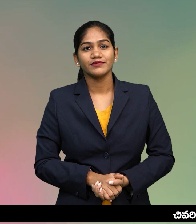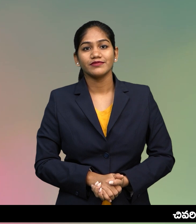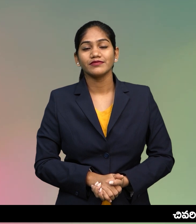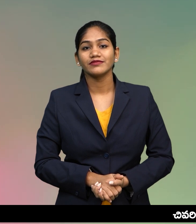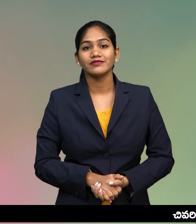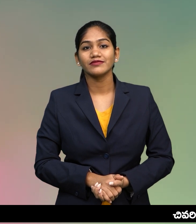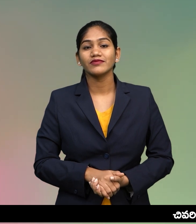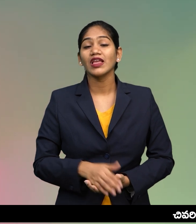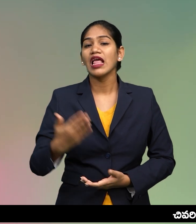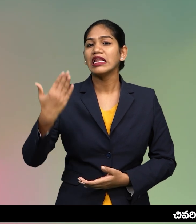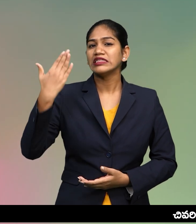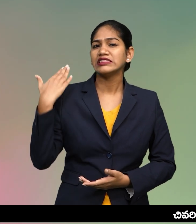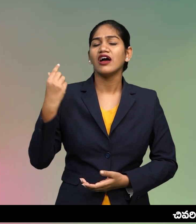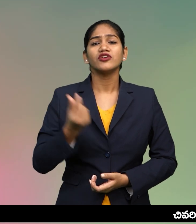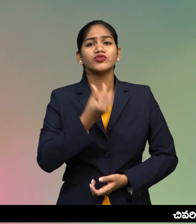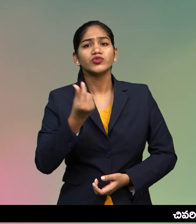చివరి సాధారణ నివాస స్థలం.